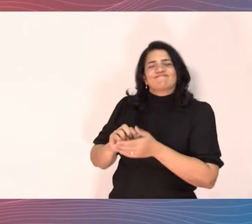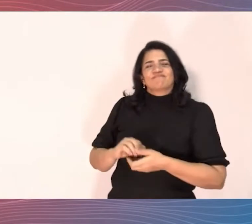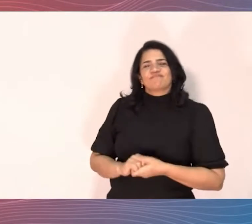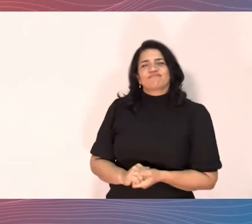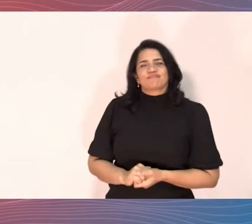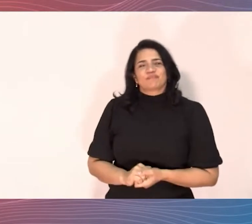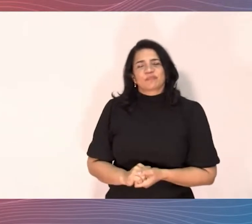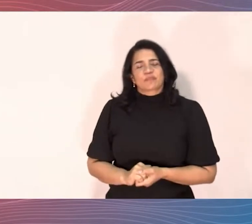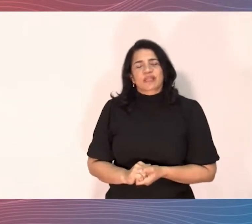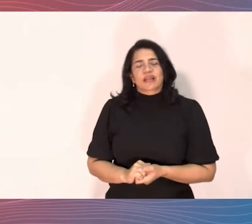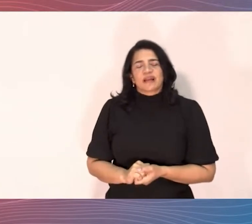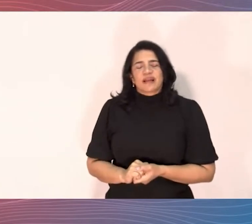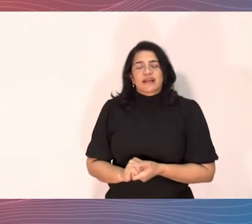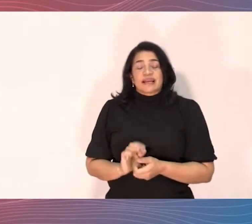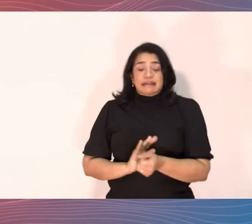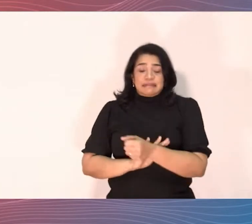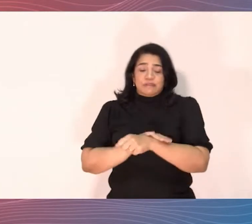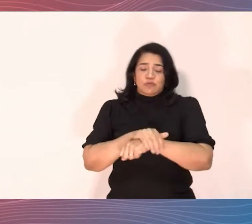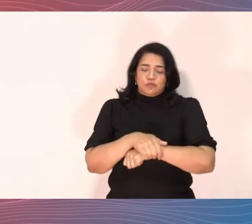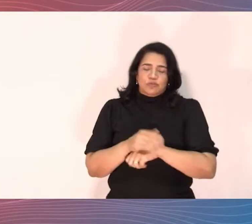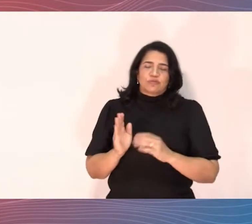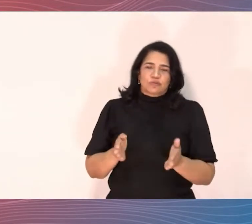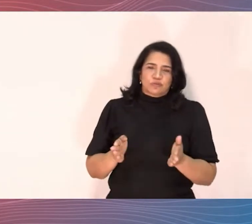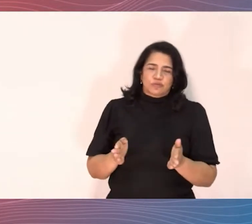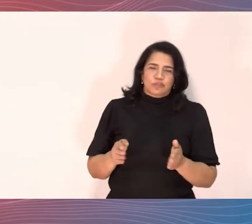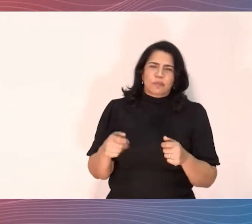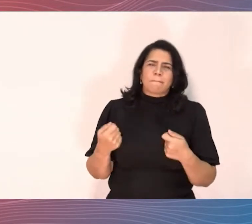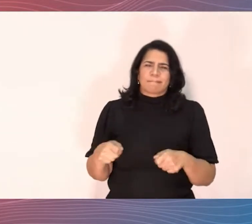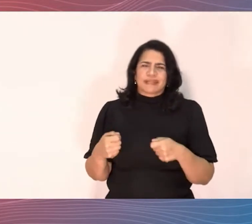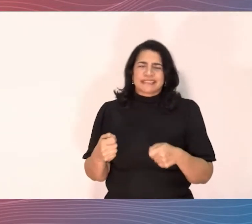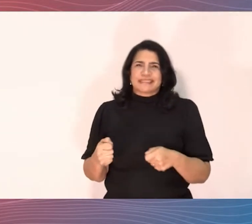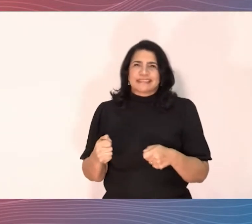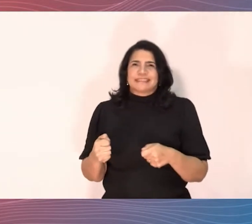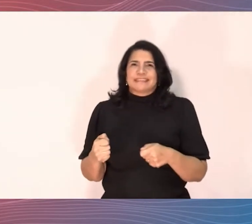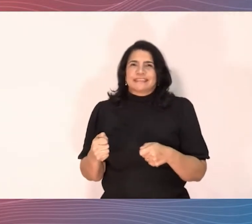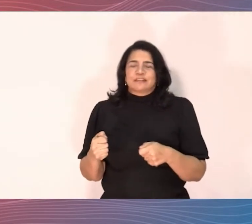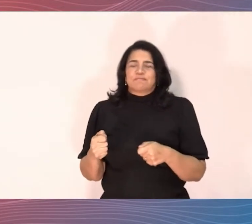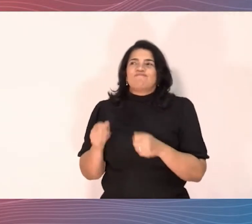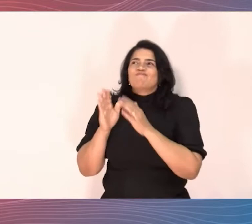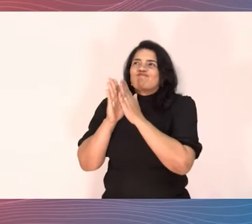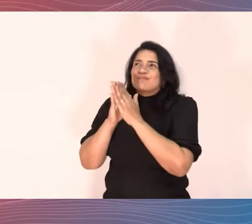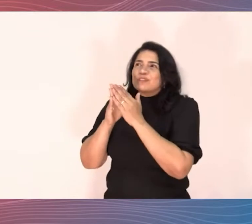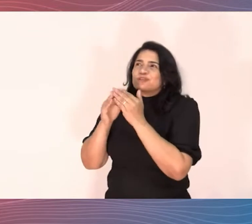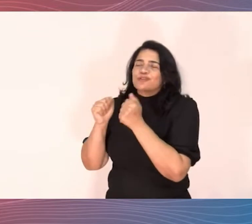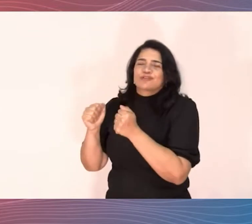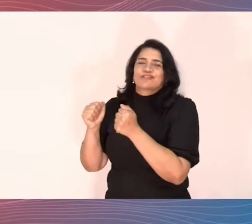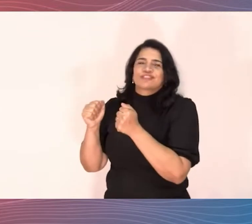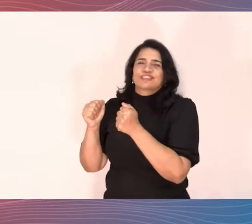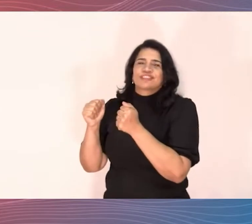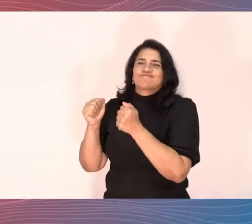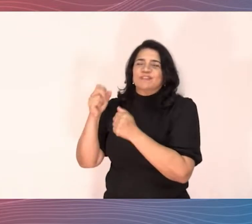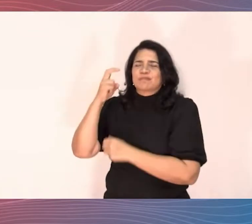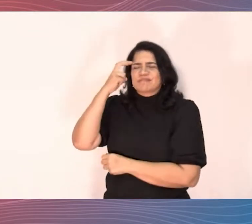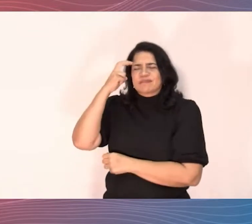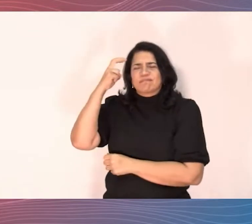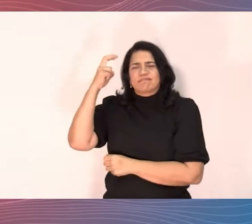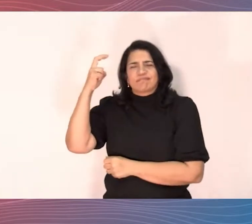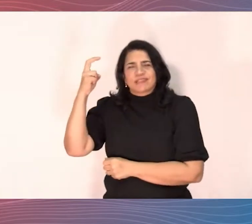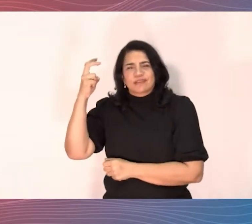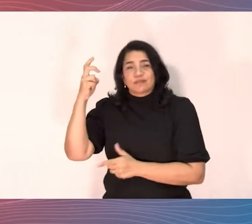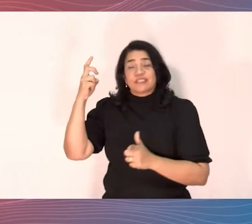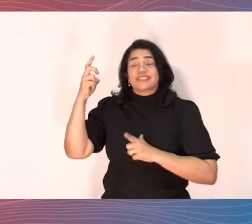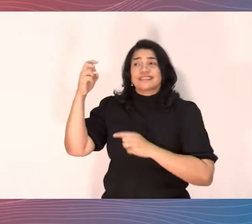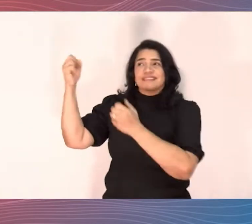de revelação e de sabedoria de revelação. Você foi chamado e Deus